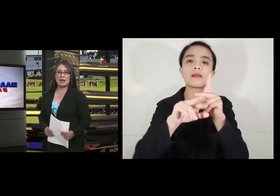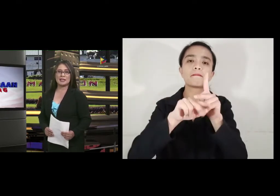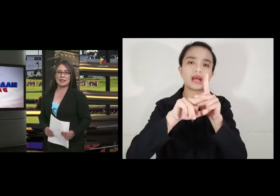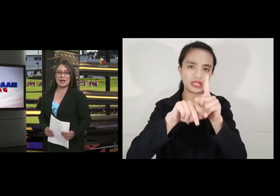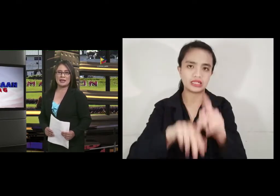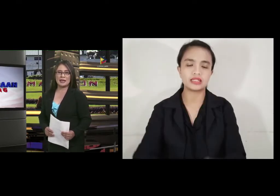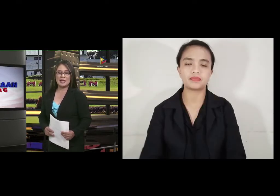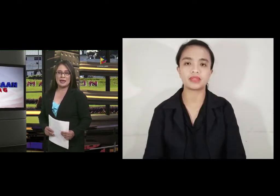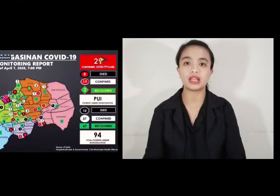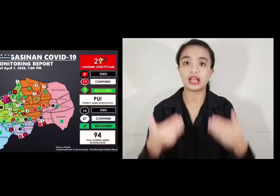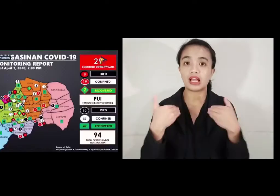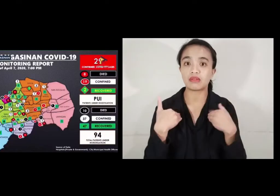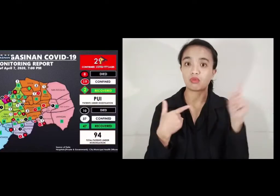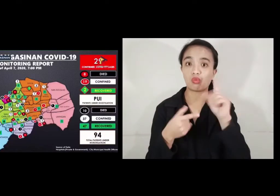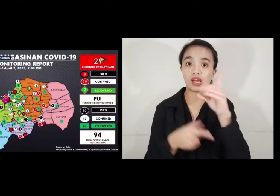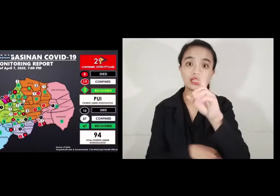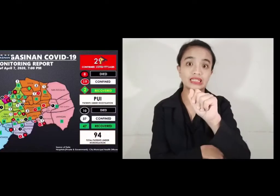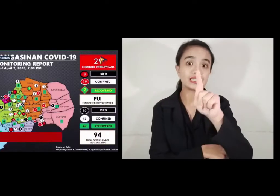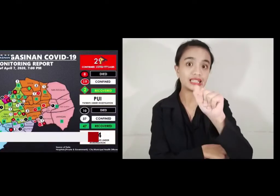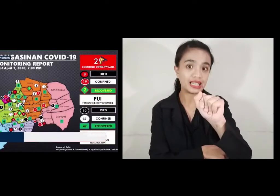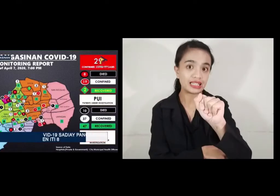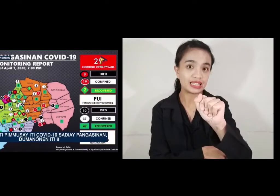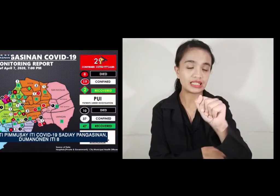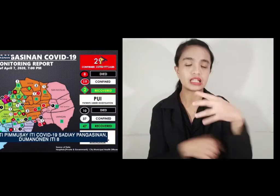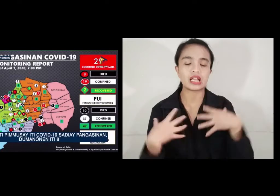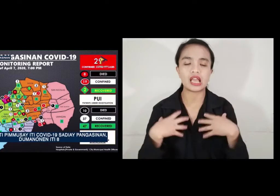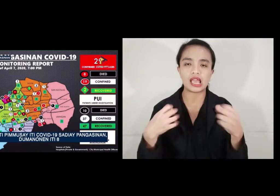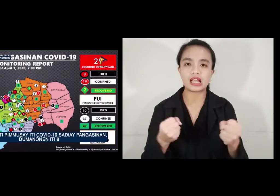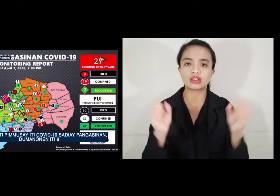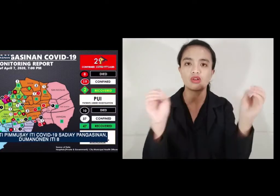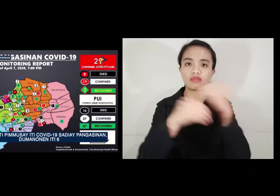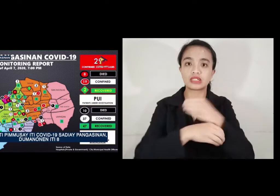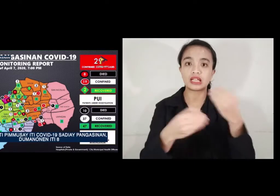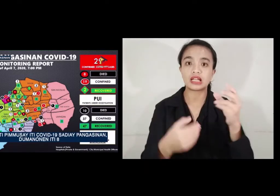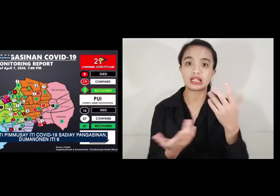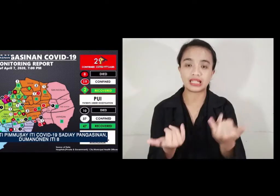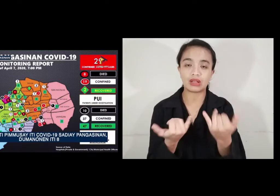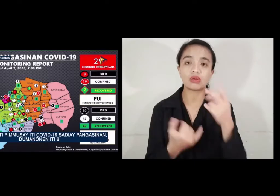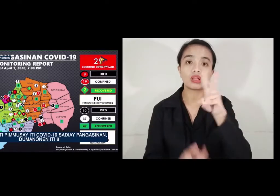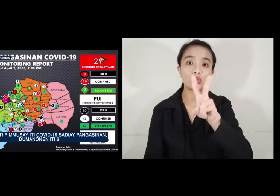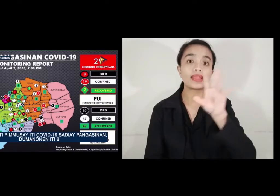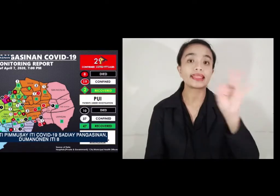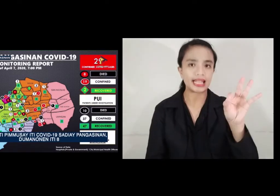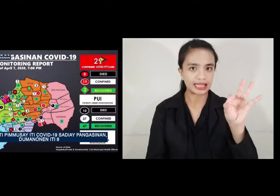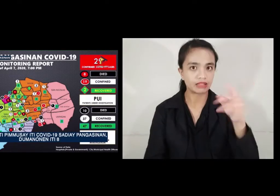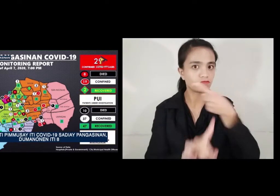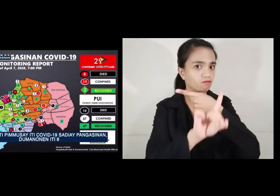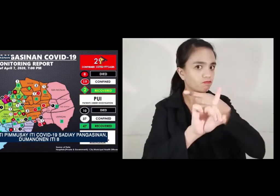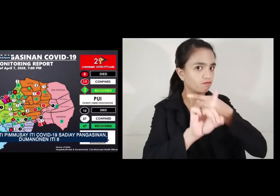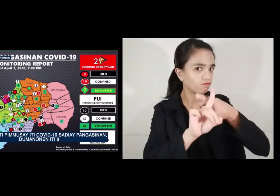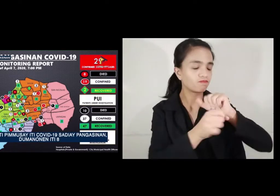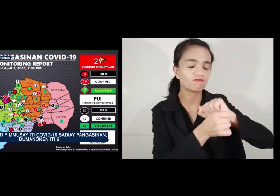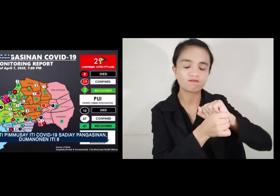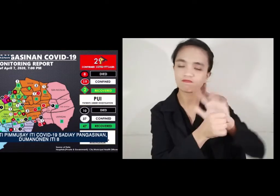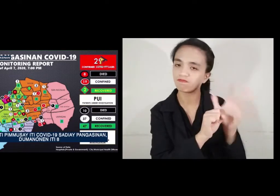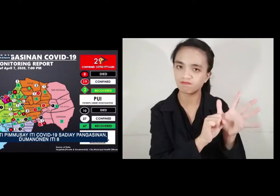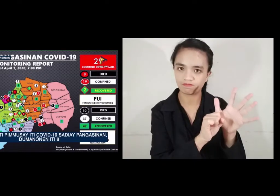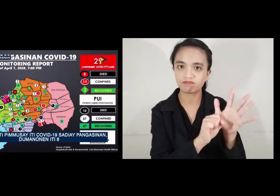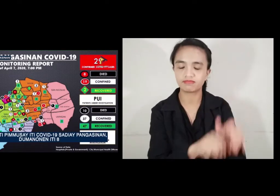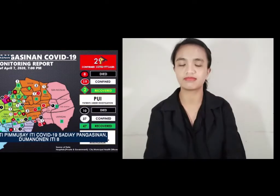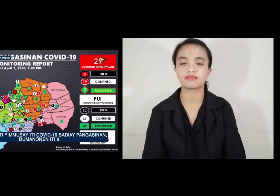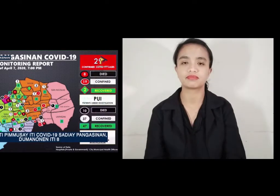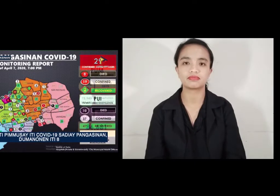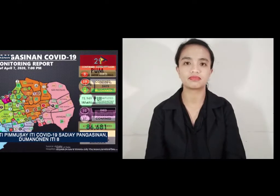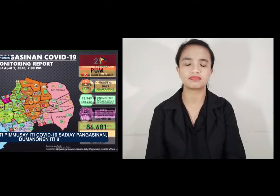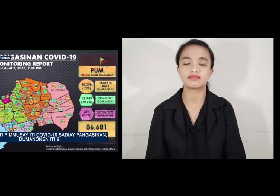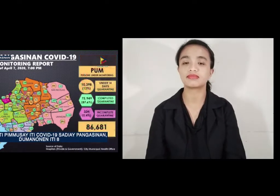ti Pangasinan. May basar iti datos ti Pangasinan Provincial Health Office, dumano nun iti 29 dagiti COVID-19